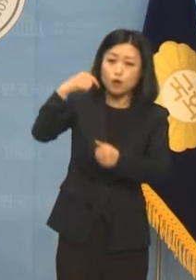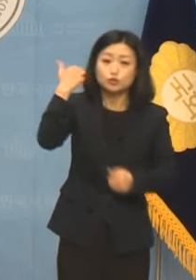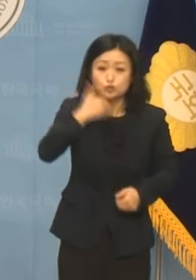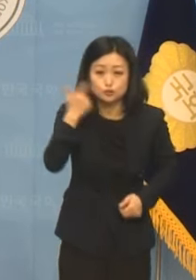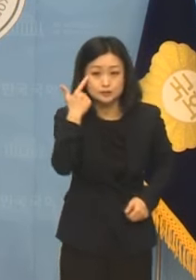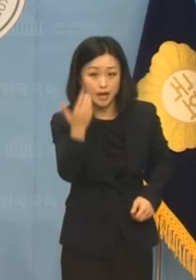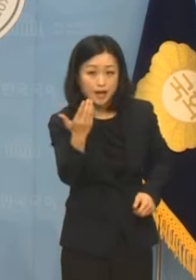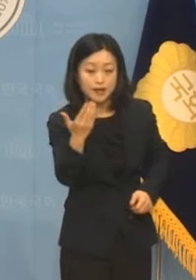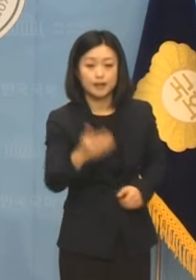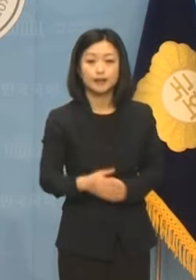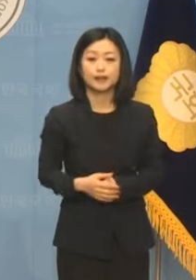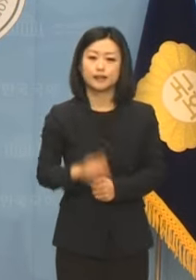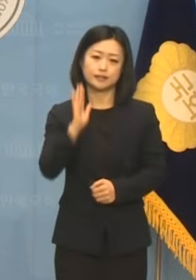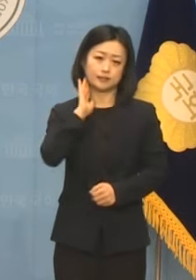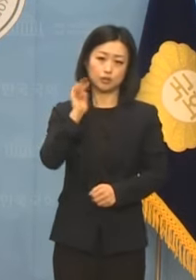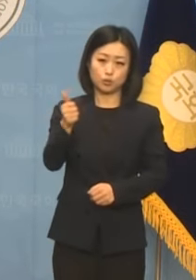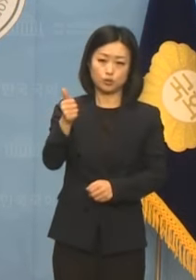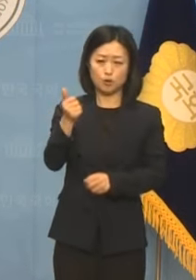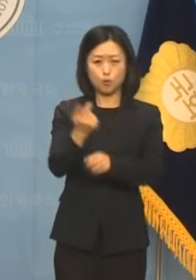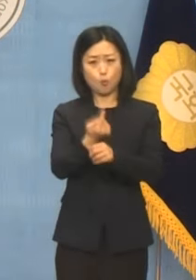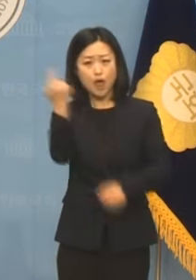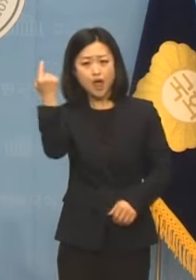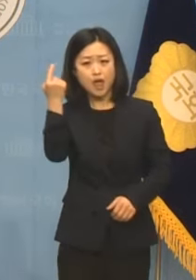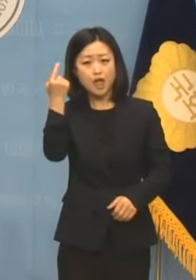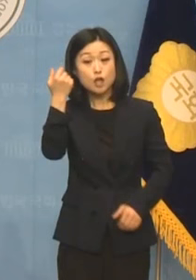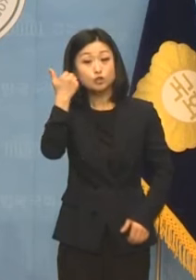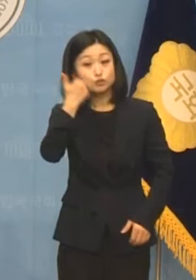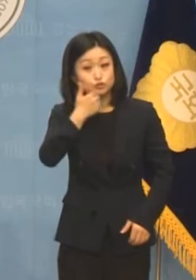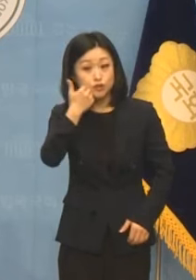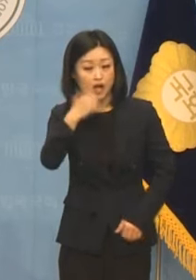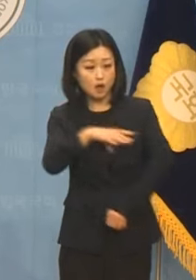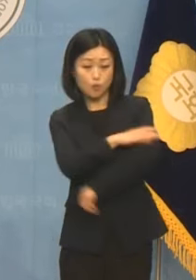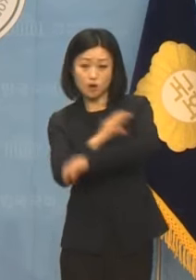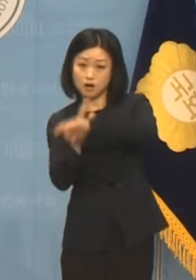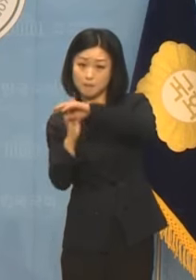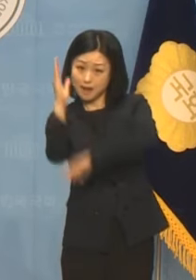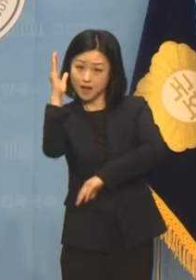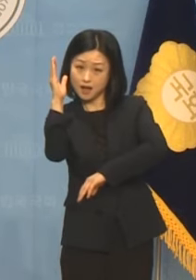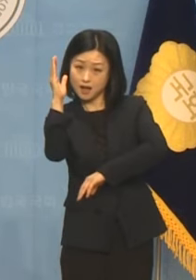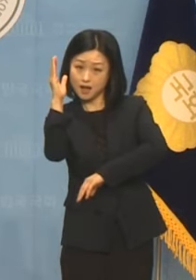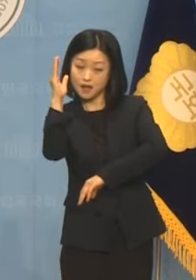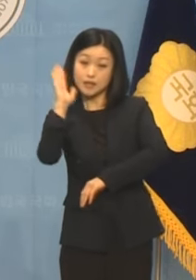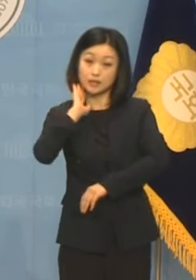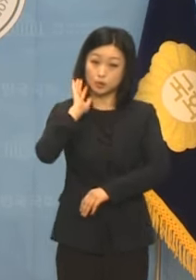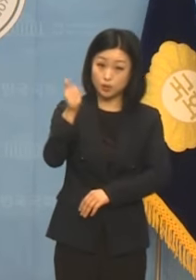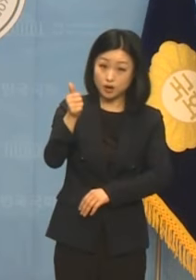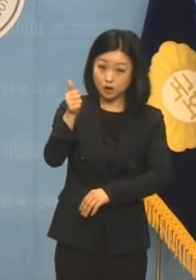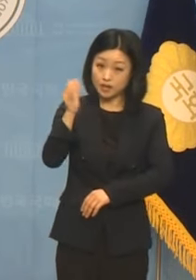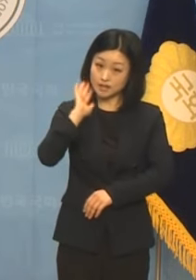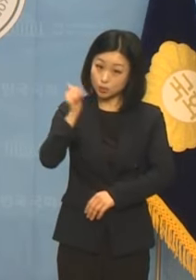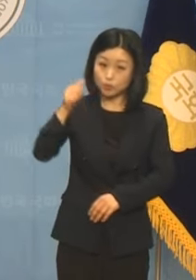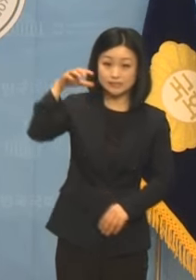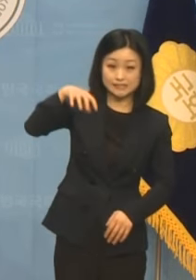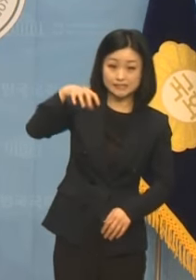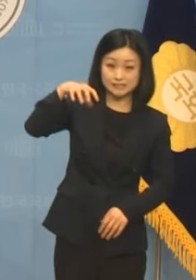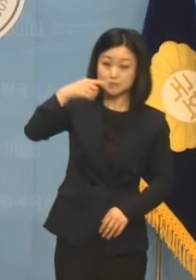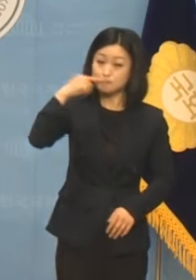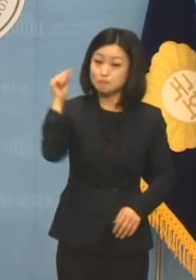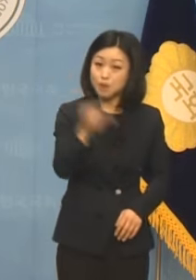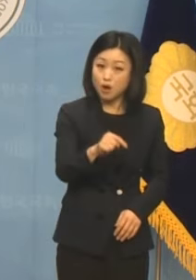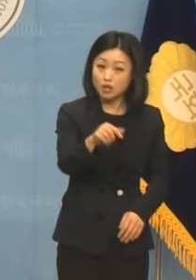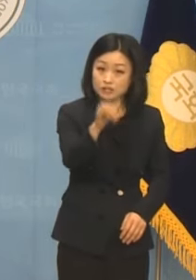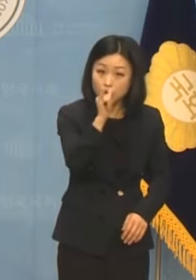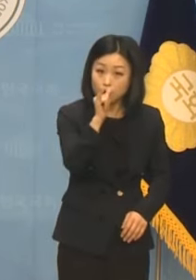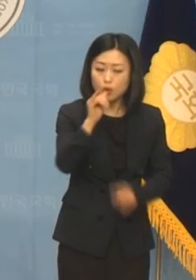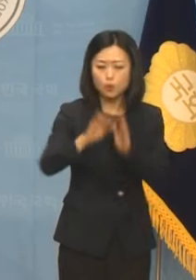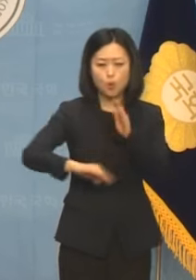누굽니까 대통령이 아니라면 누군가가 월권 행위를 한 것이고 대통령과 대통령실이 나선 것이라면